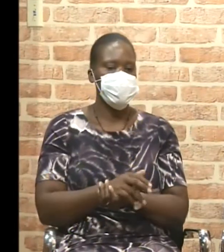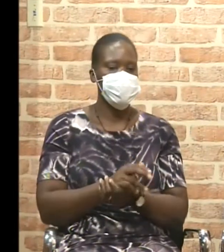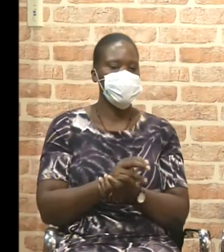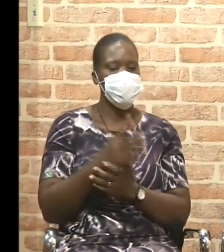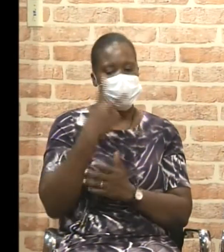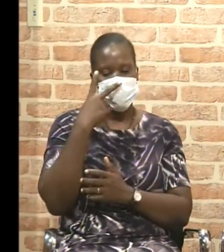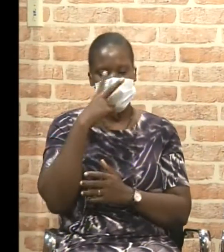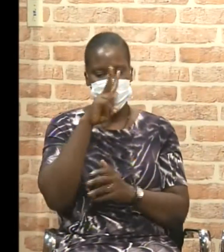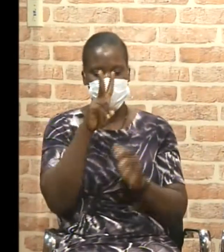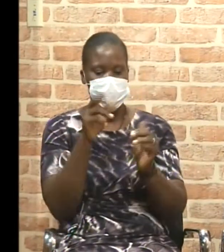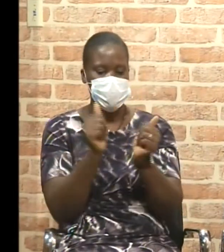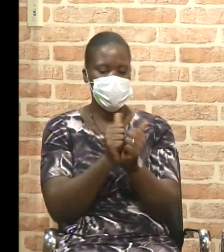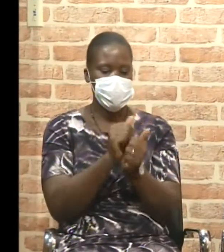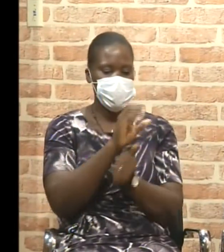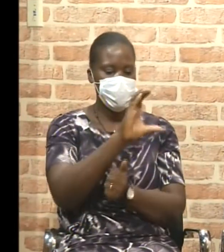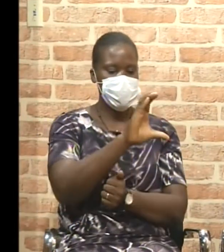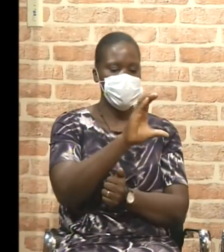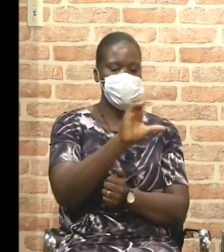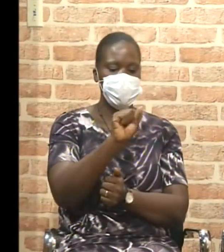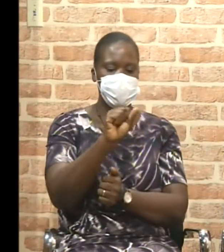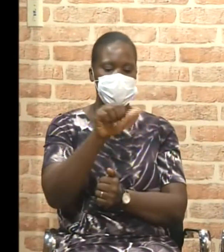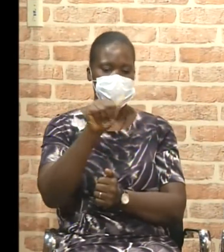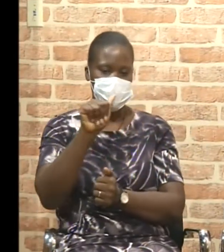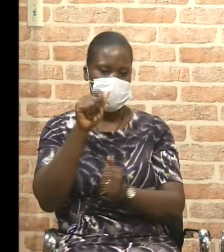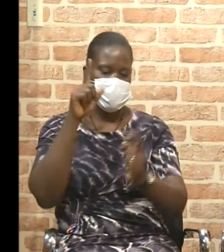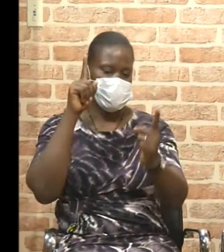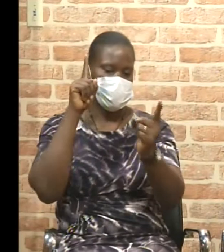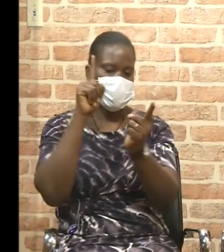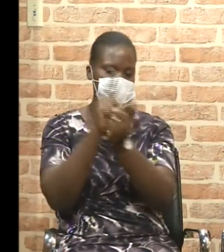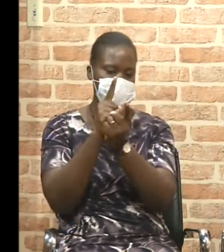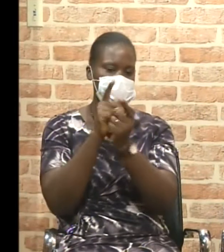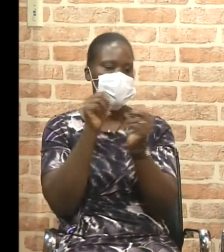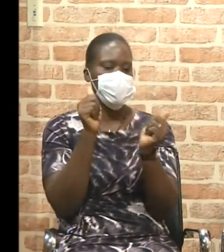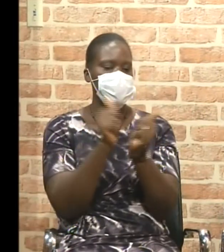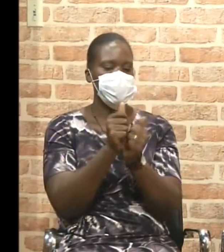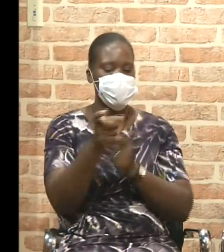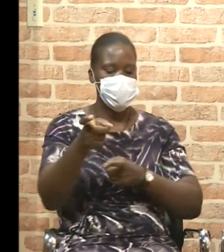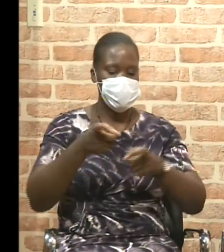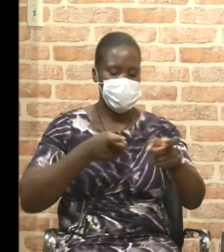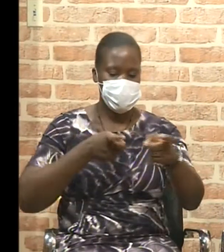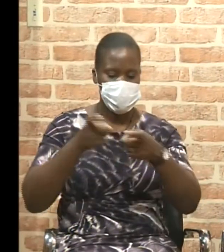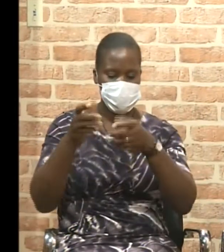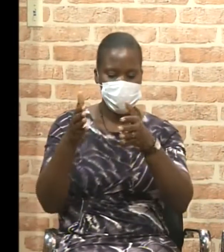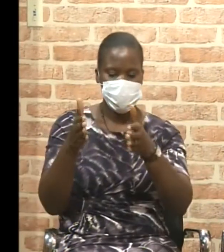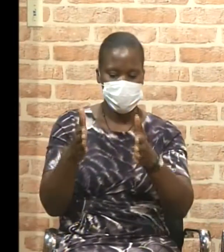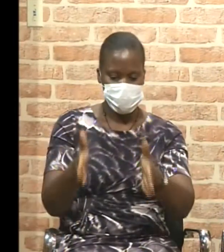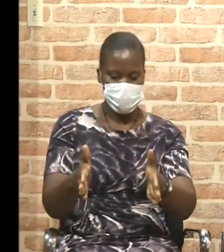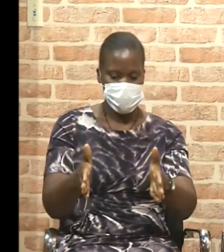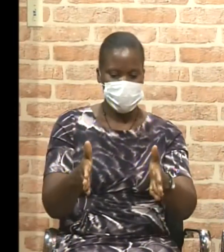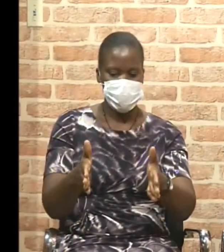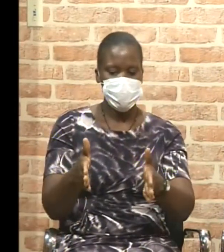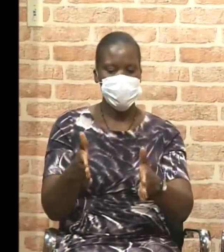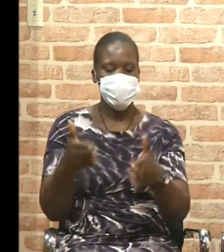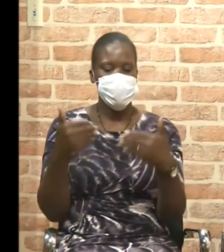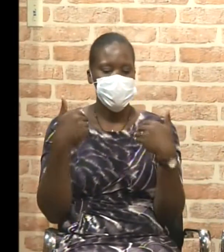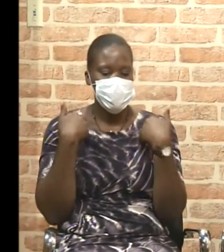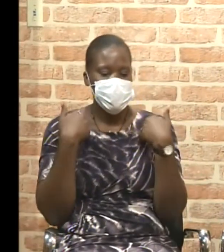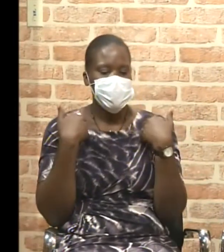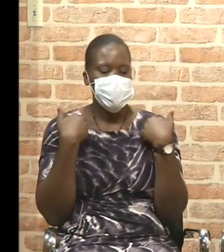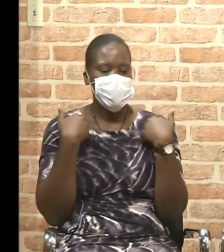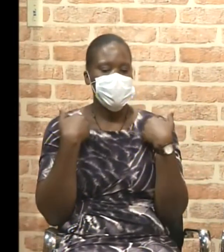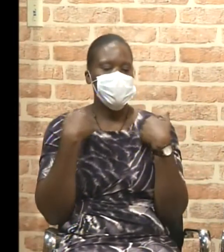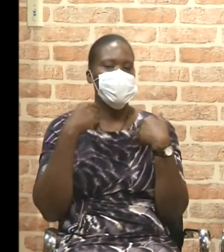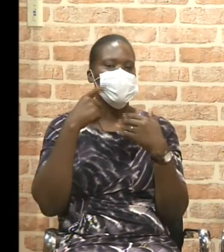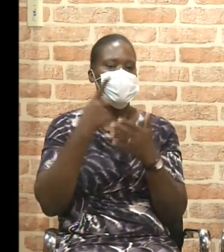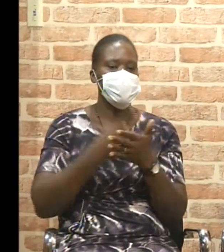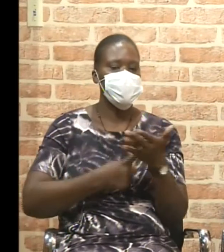avec CAS j'aime dou là n'a pas rencontré DGA pour nous garder lui-même qui ça que le gagner, comment quelqu'un est intervenu et qui ça que nous avons